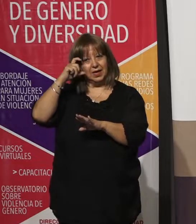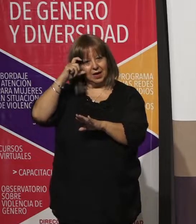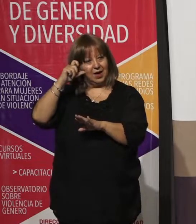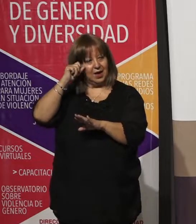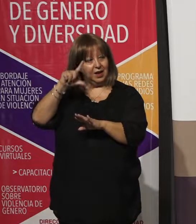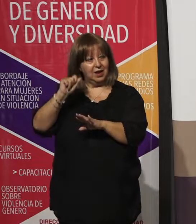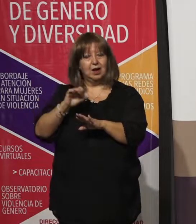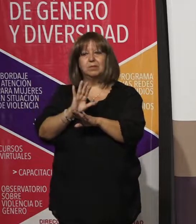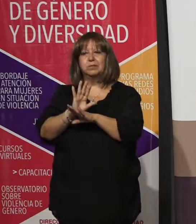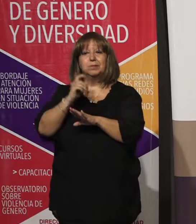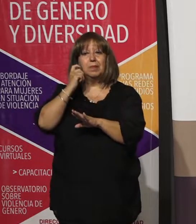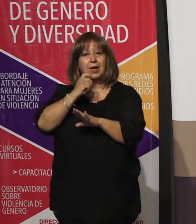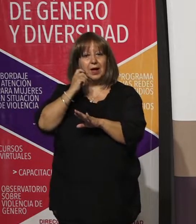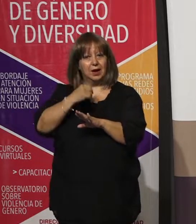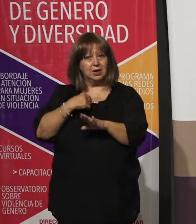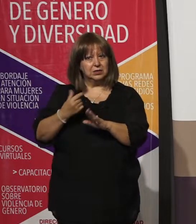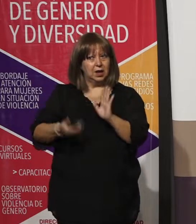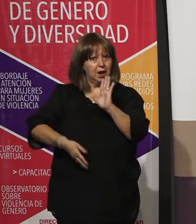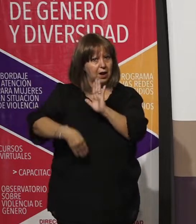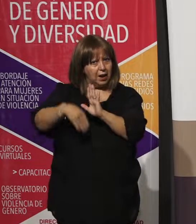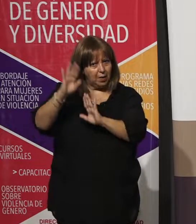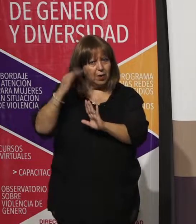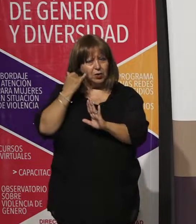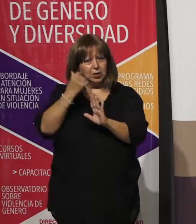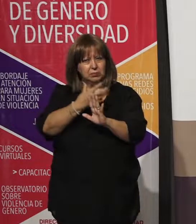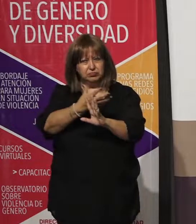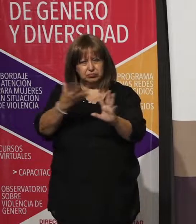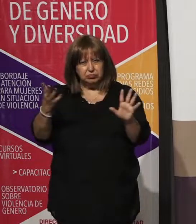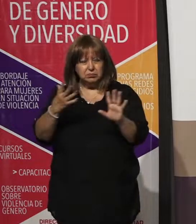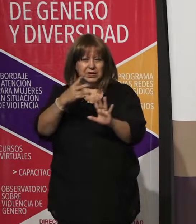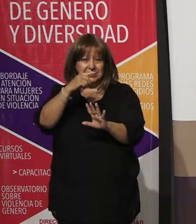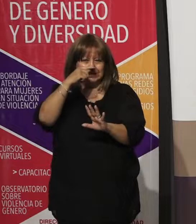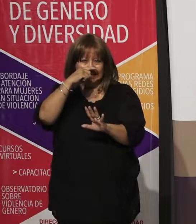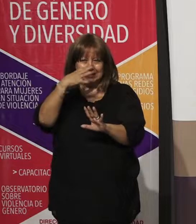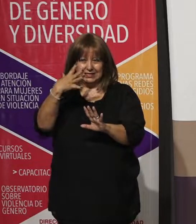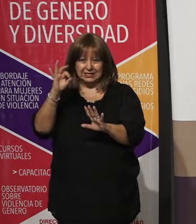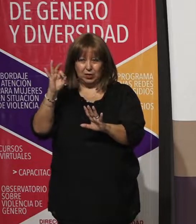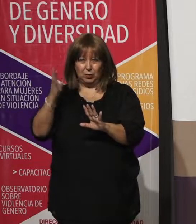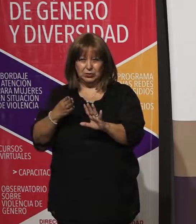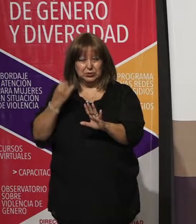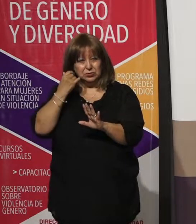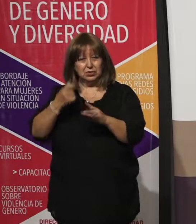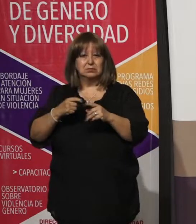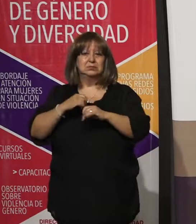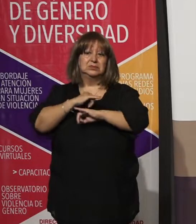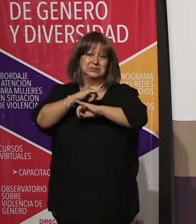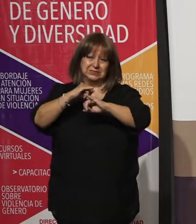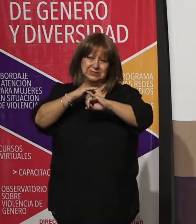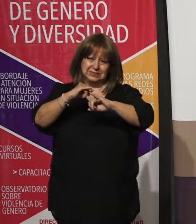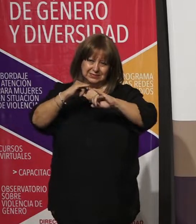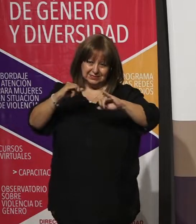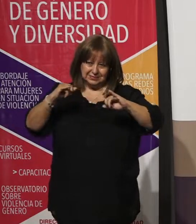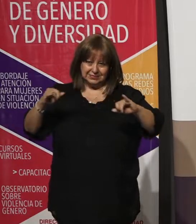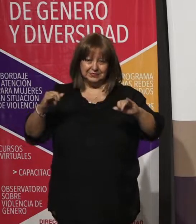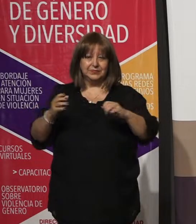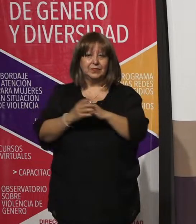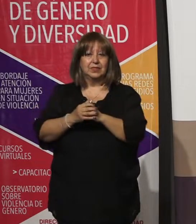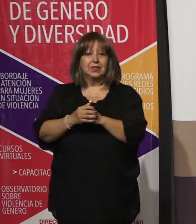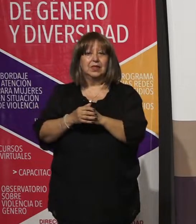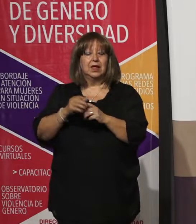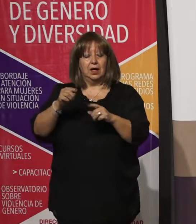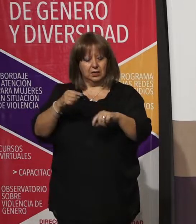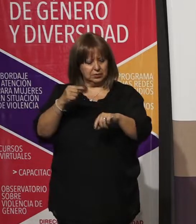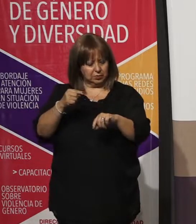a todo nuestro personal legislativo, en su mayoría, llevamos capacitado más del 75% del personal. Y también